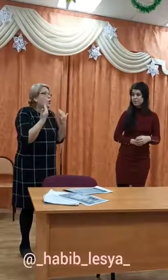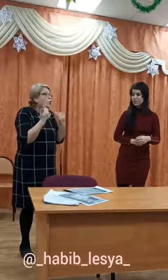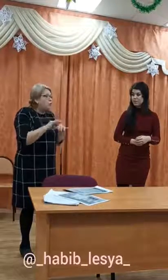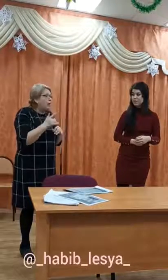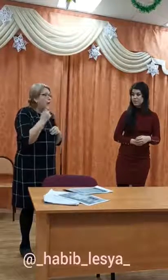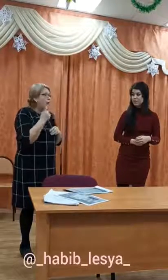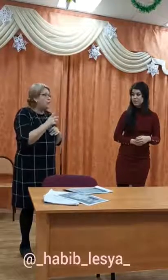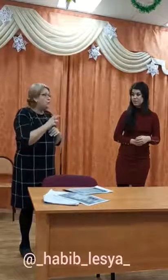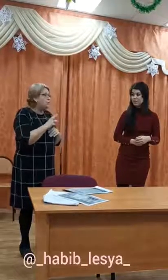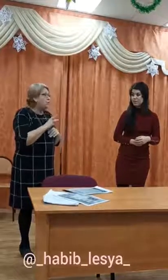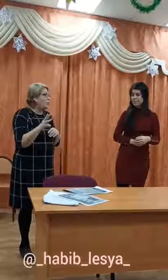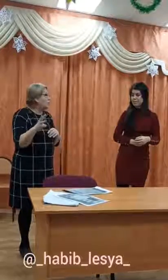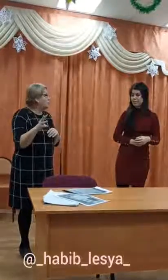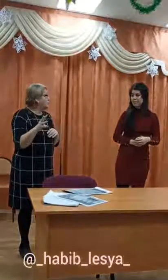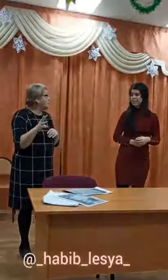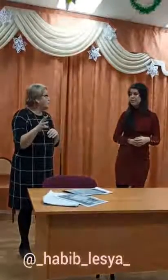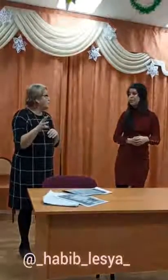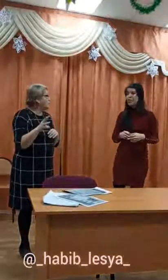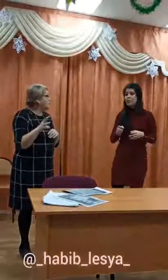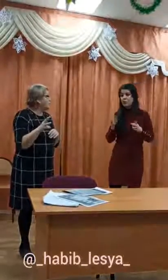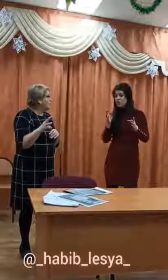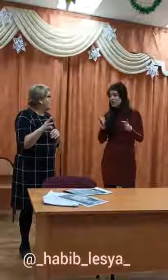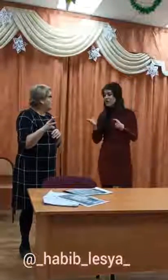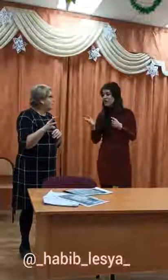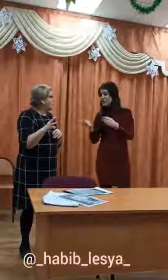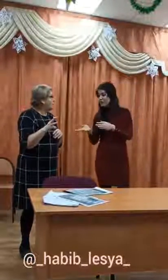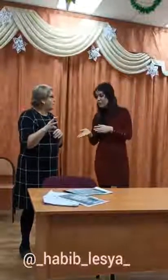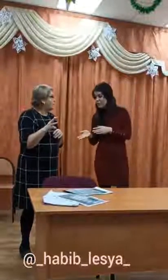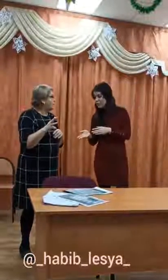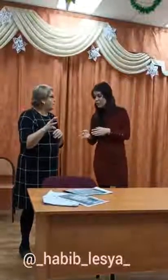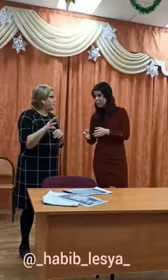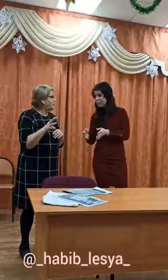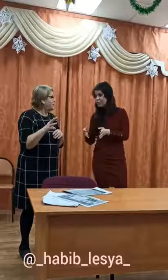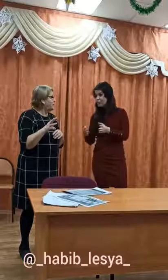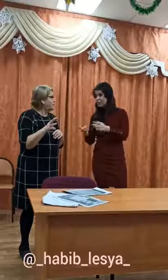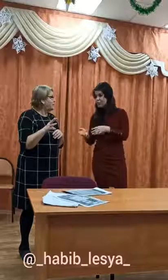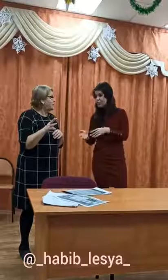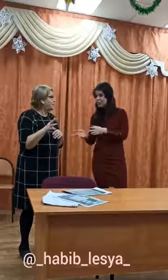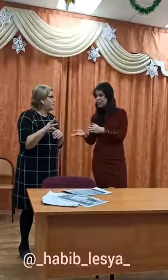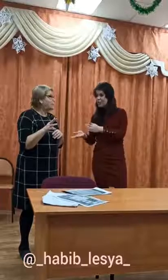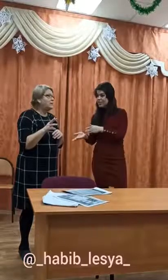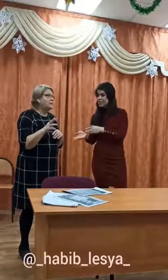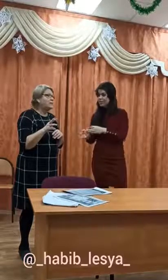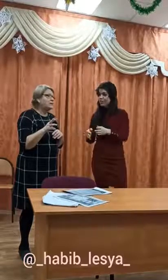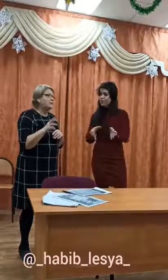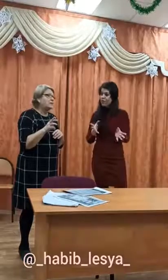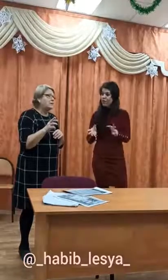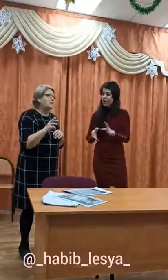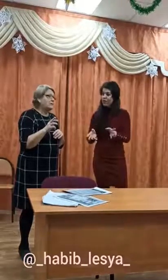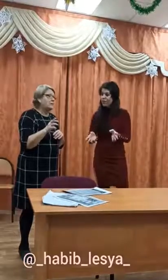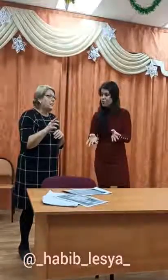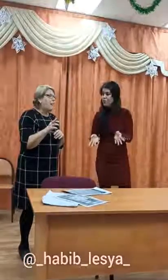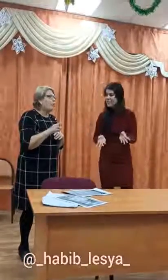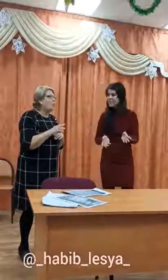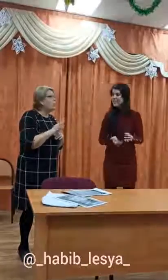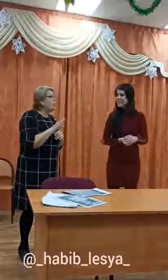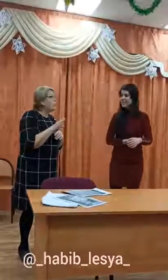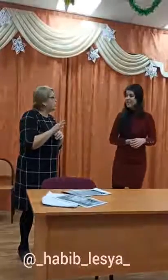уже 1 000 000. Но можно вложить $90, можно 170, можно 800. Кто, у кого сколько а денег больше, есть,